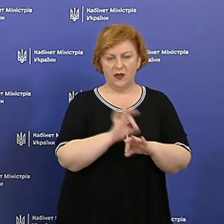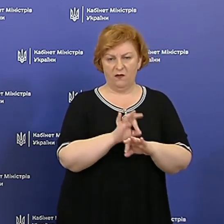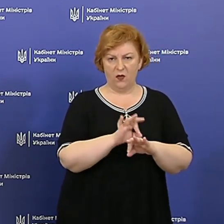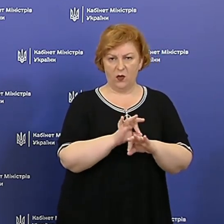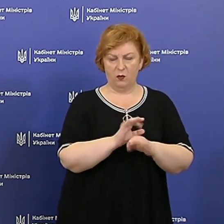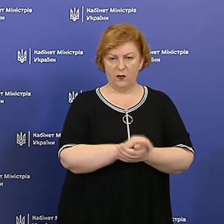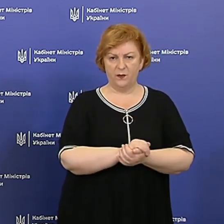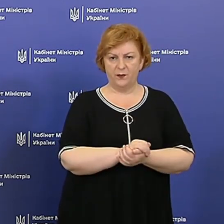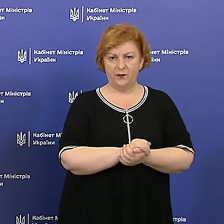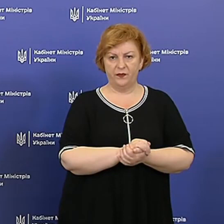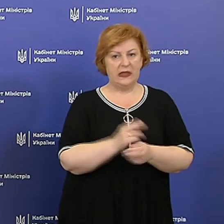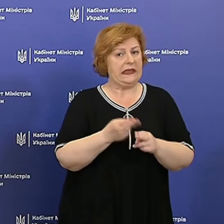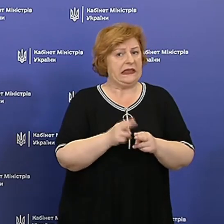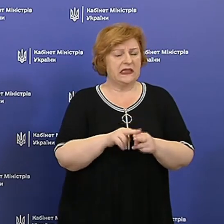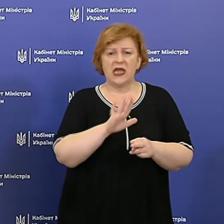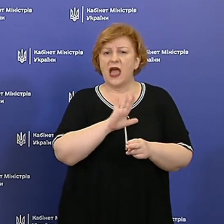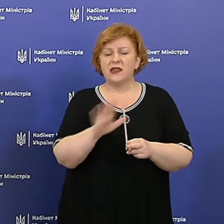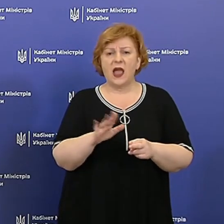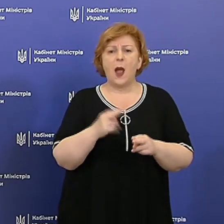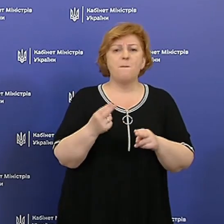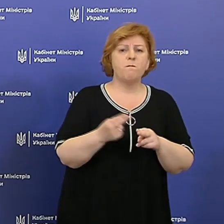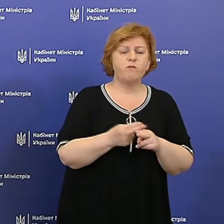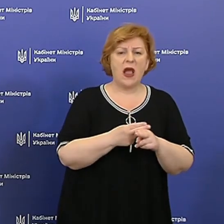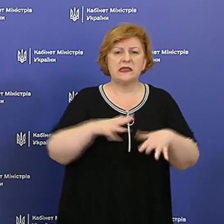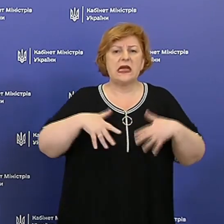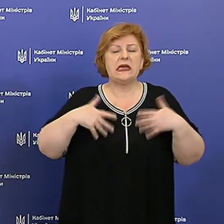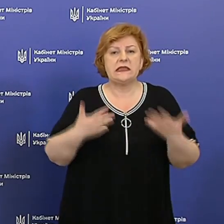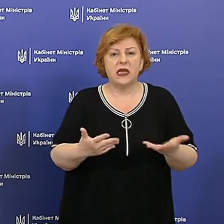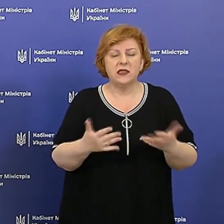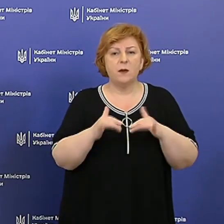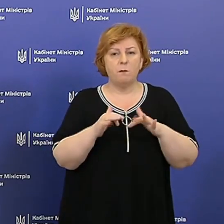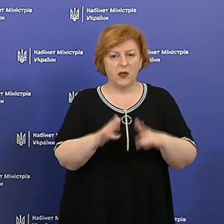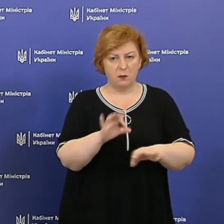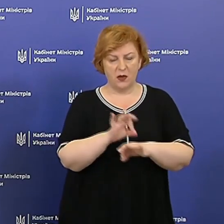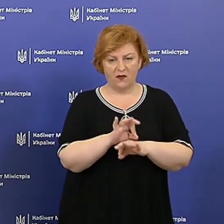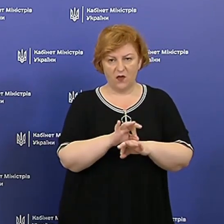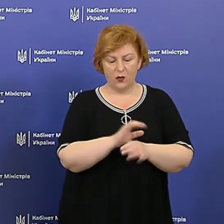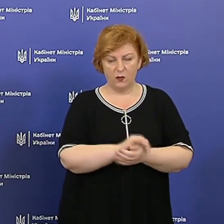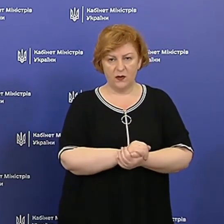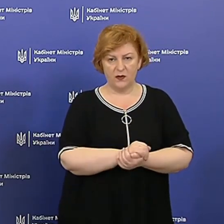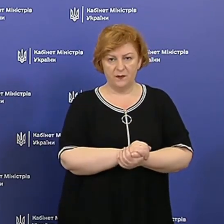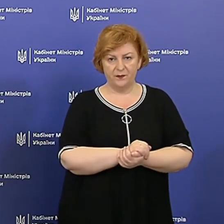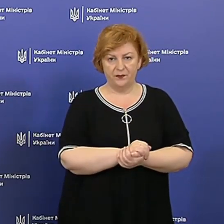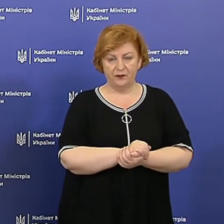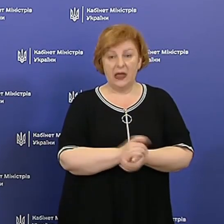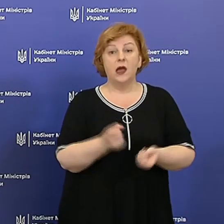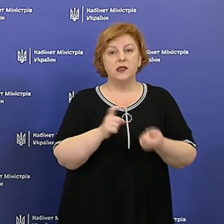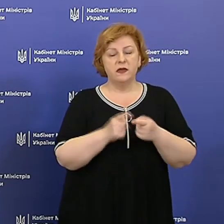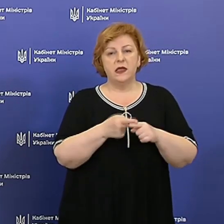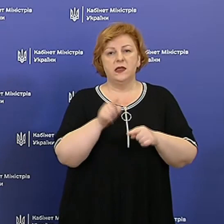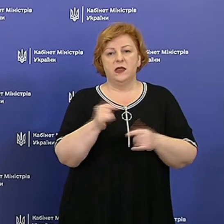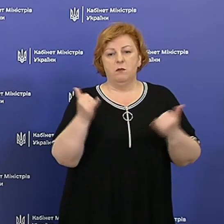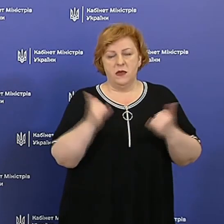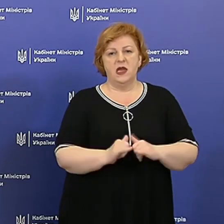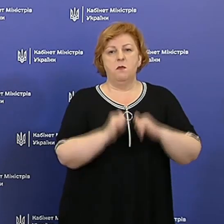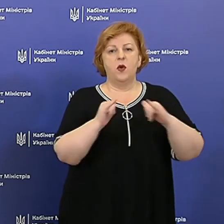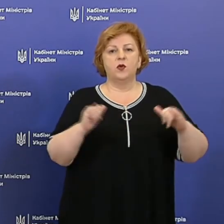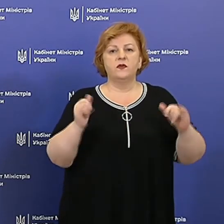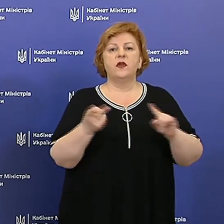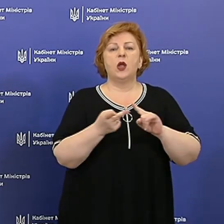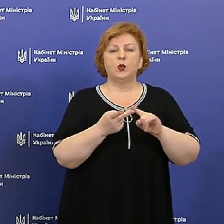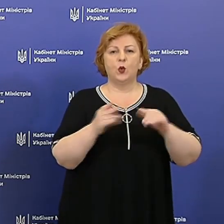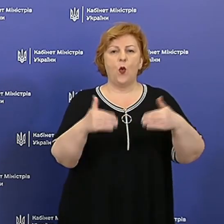хвороби. Тобто це не безсимптомне перебіг хвороби. В зв'язку з цим нам треба розгортати другу